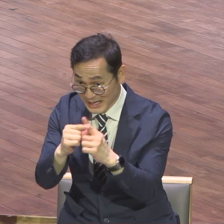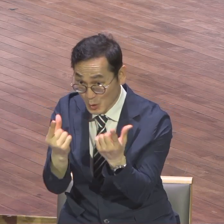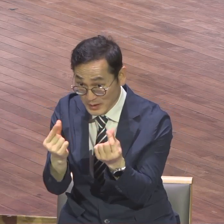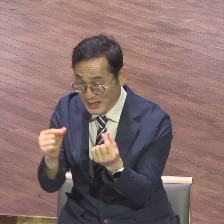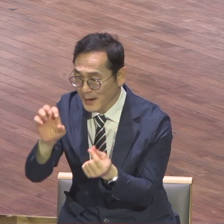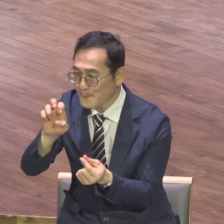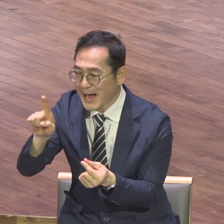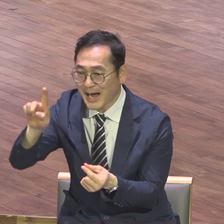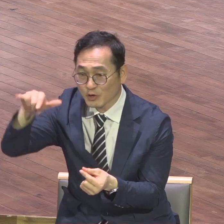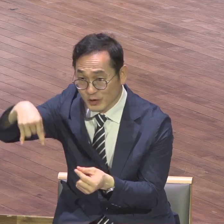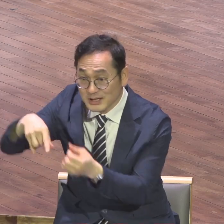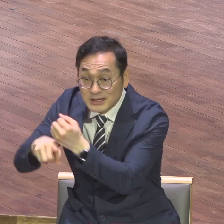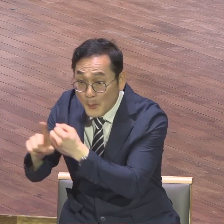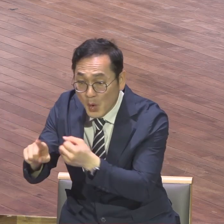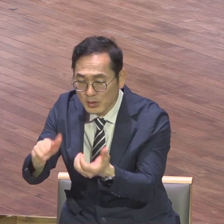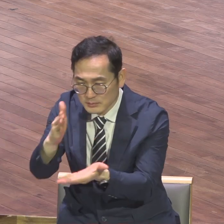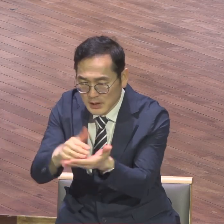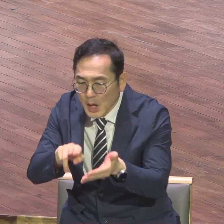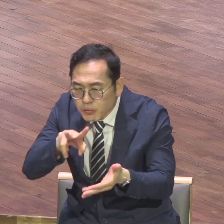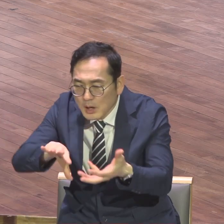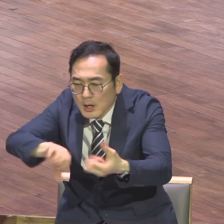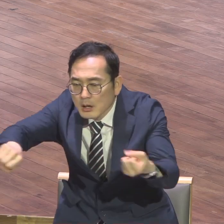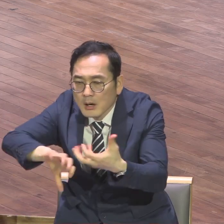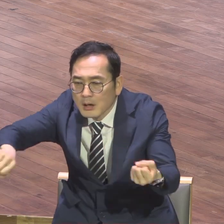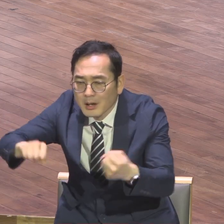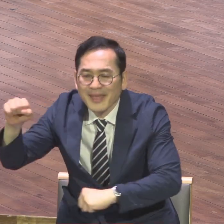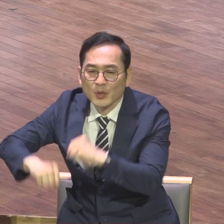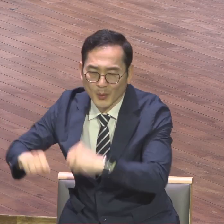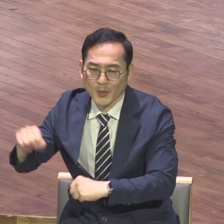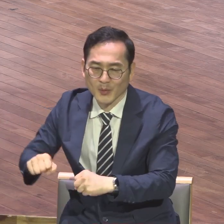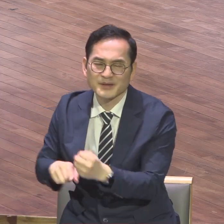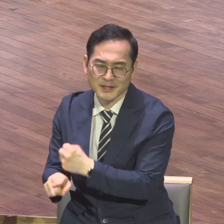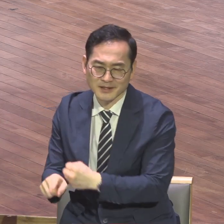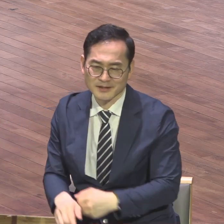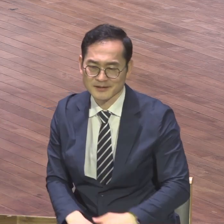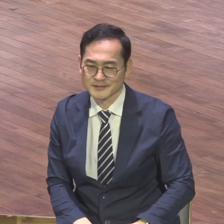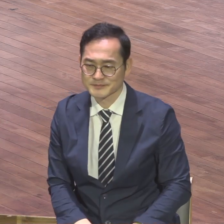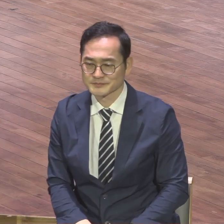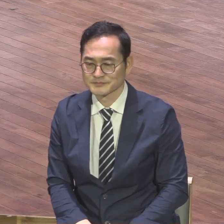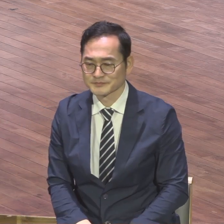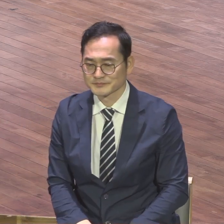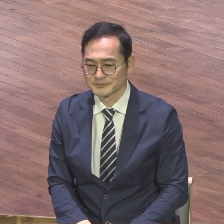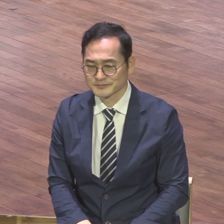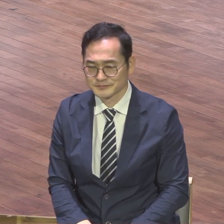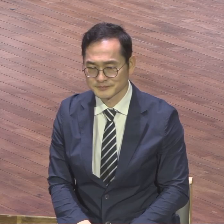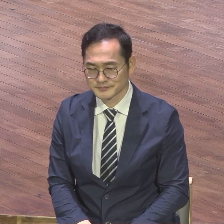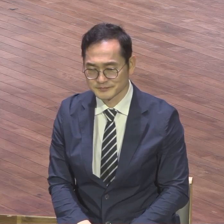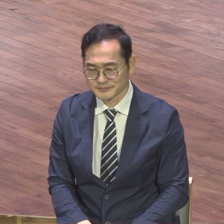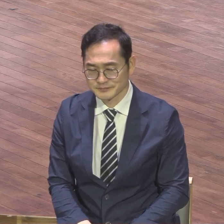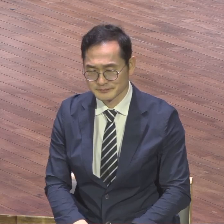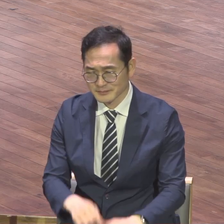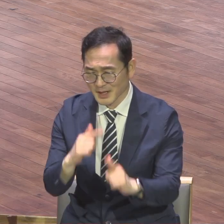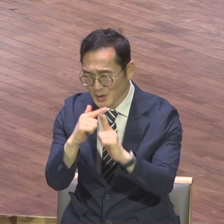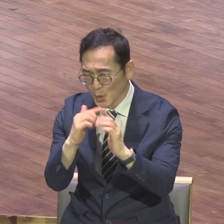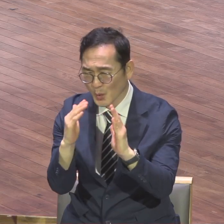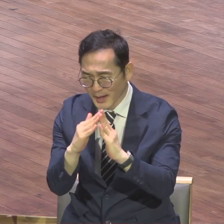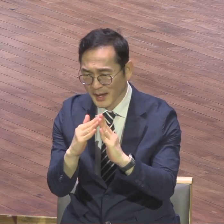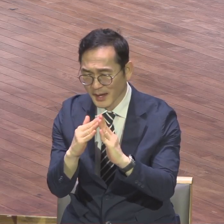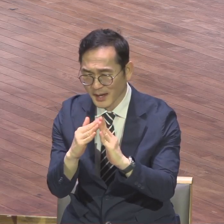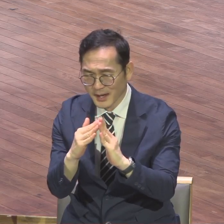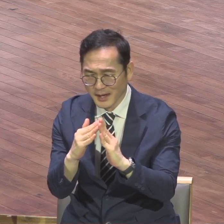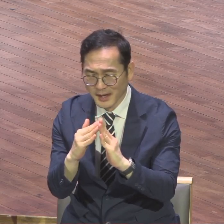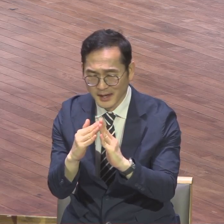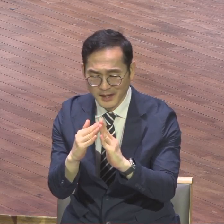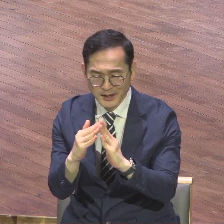이간식. 그러니까 서로 이간식입니다. 이간. 갈라놓는 것입니다. 그래서 결국에는 교회가